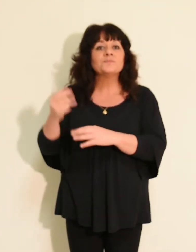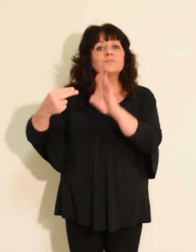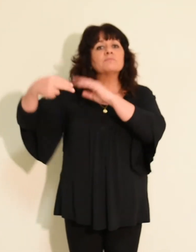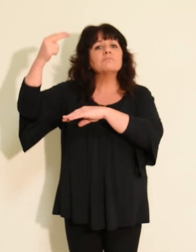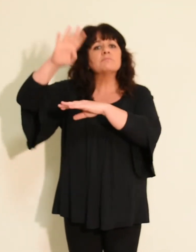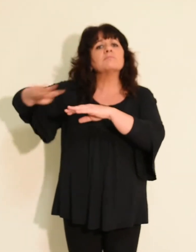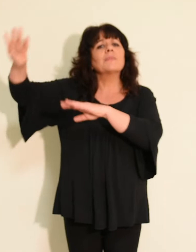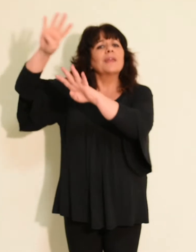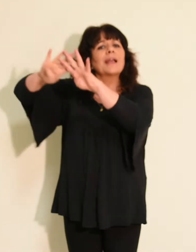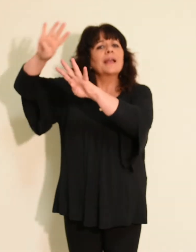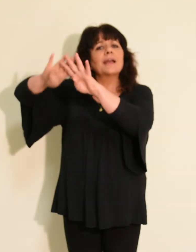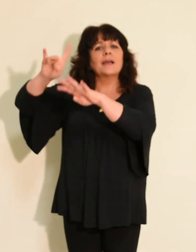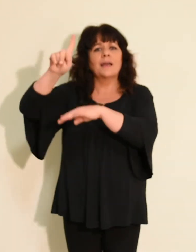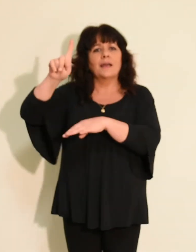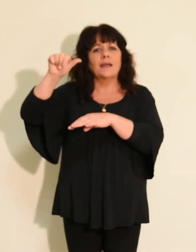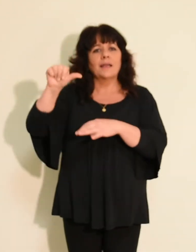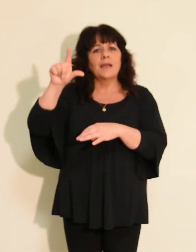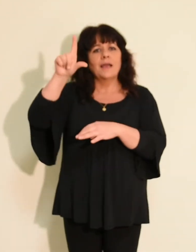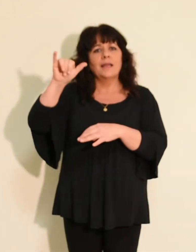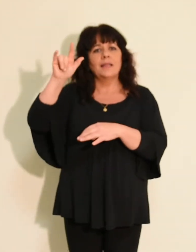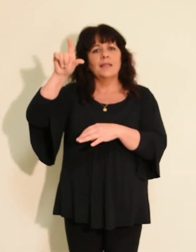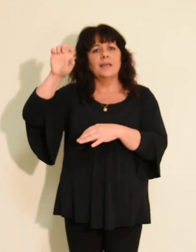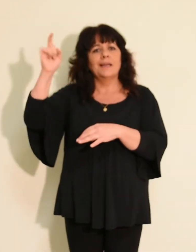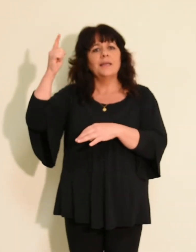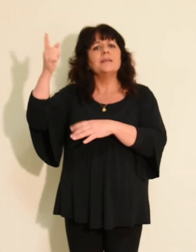Hérode étant alors au pouvoir en Galilée,